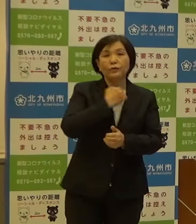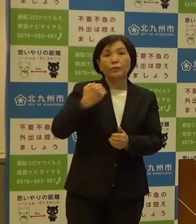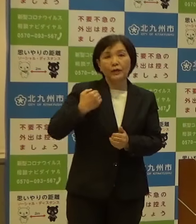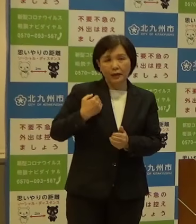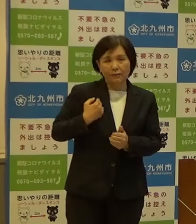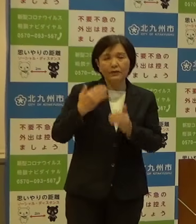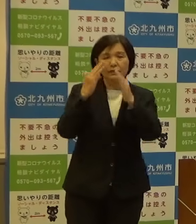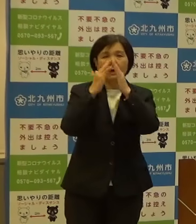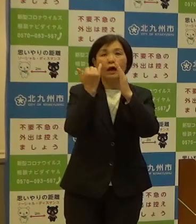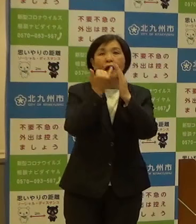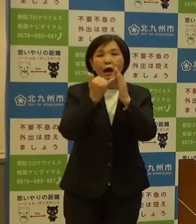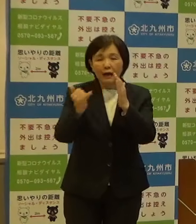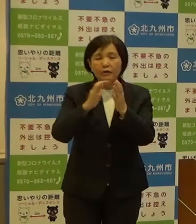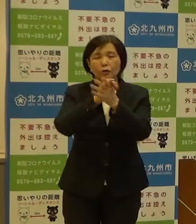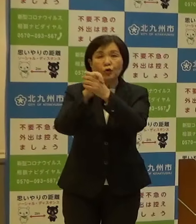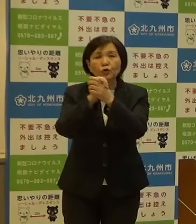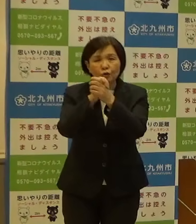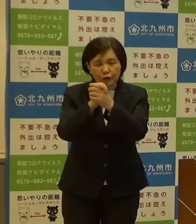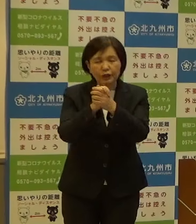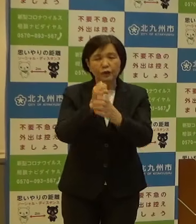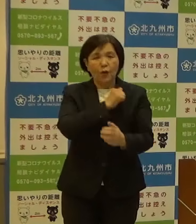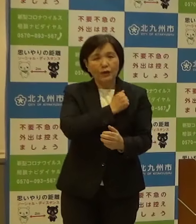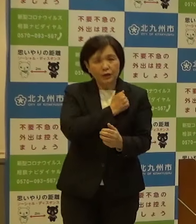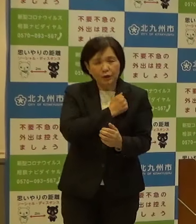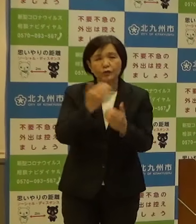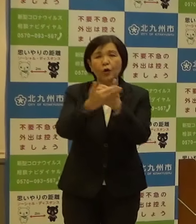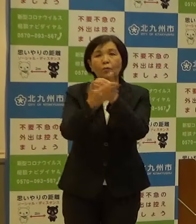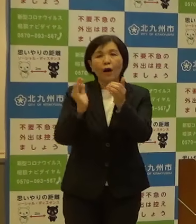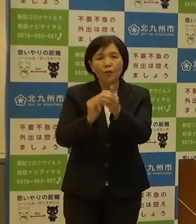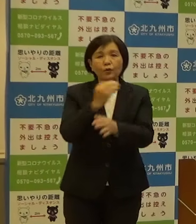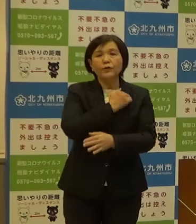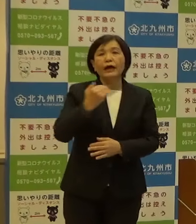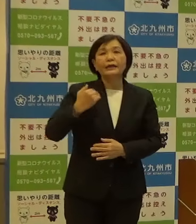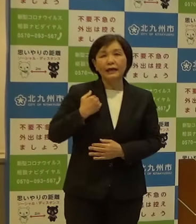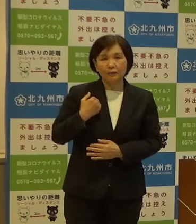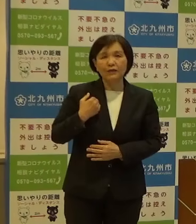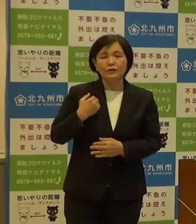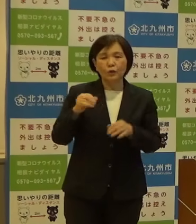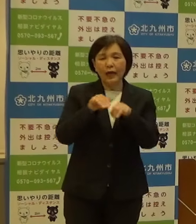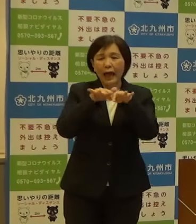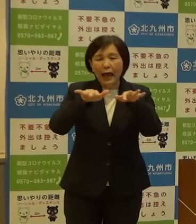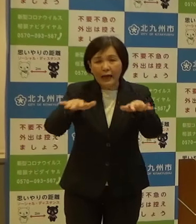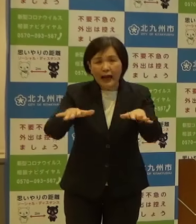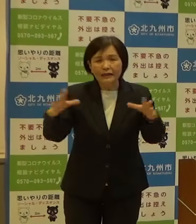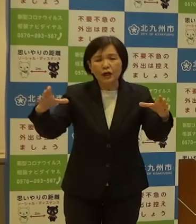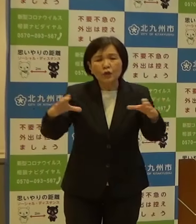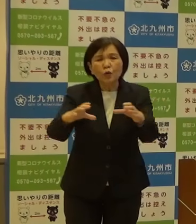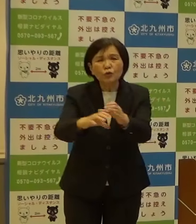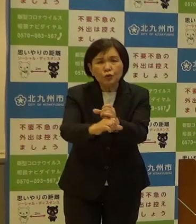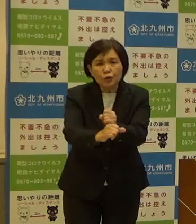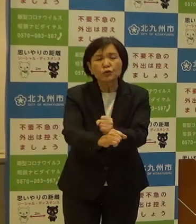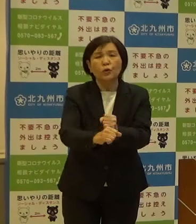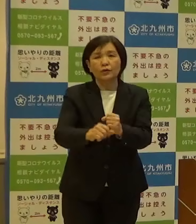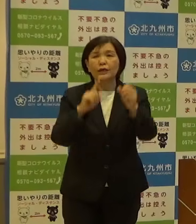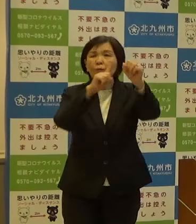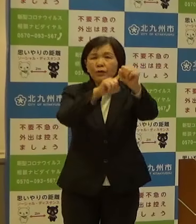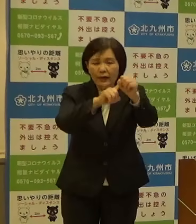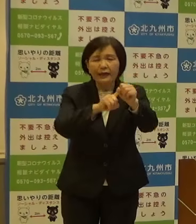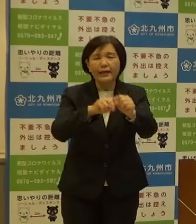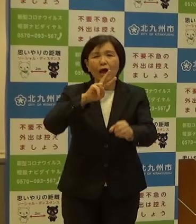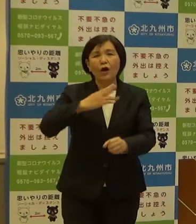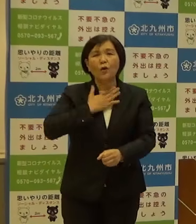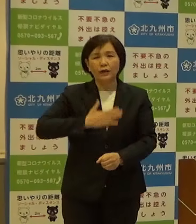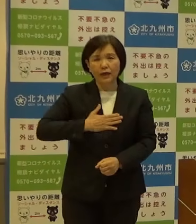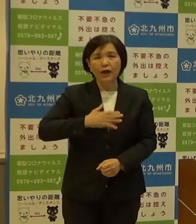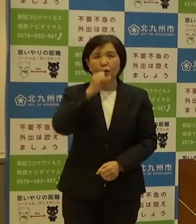人の健康や命を守ることになりますので、感染の収束に向けてぜひご理解の上よろしくお